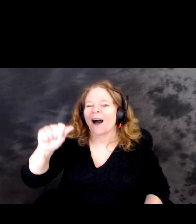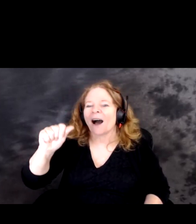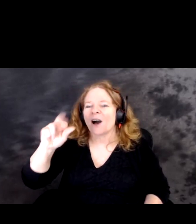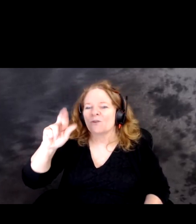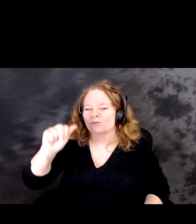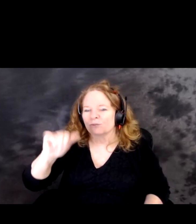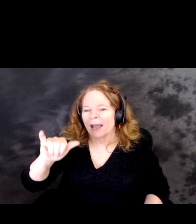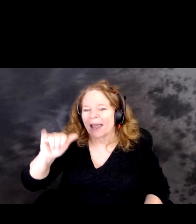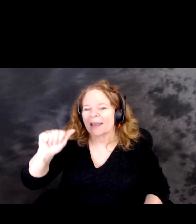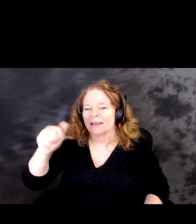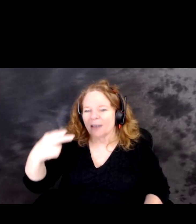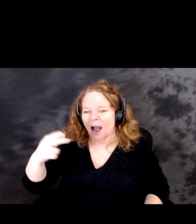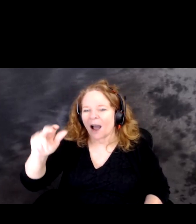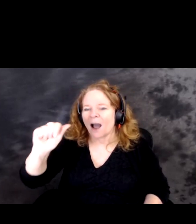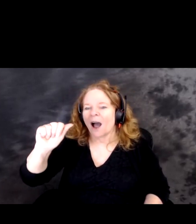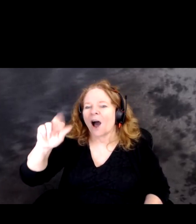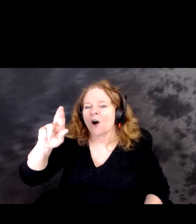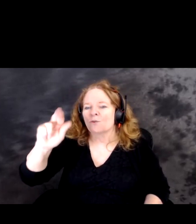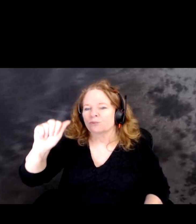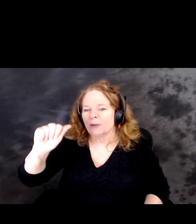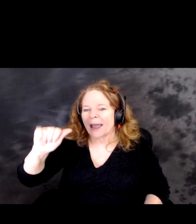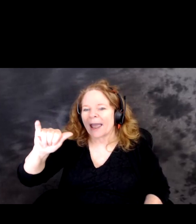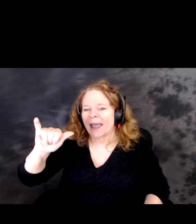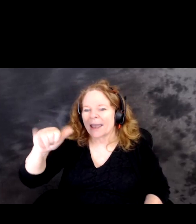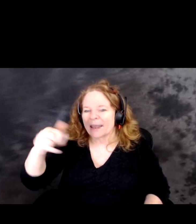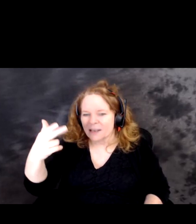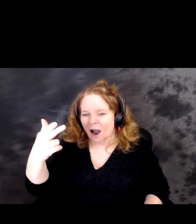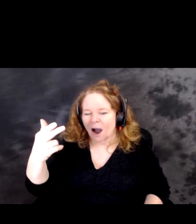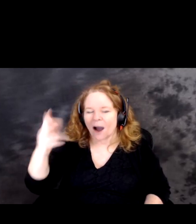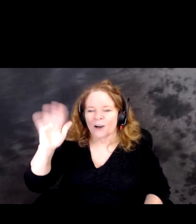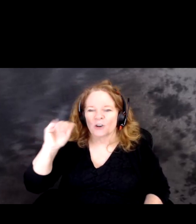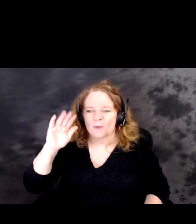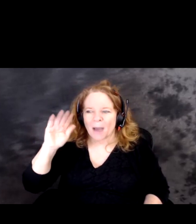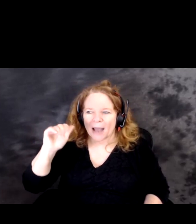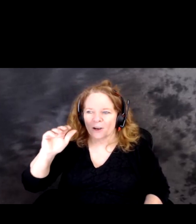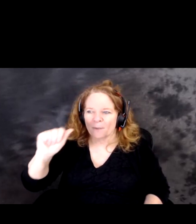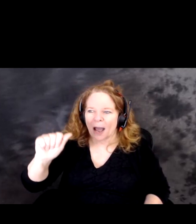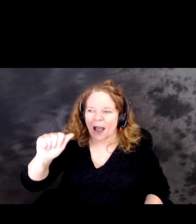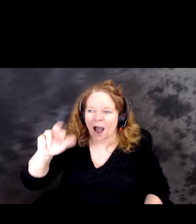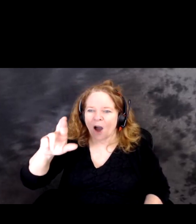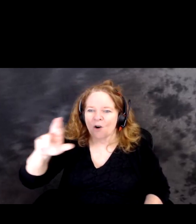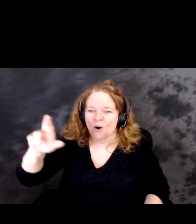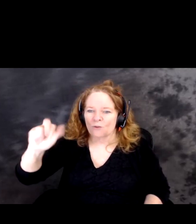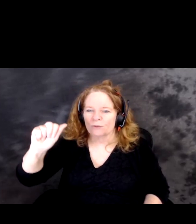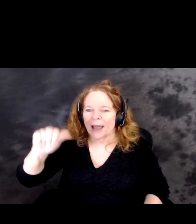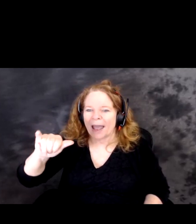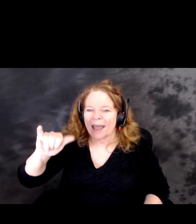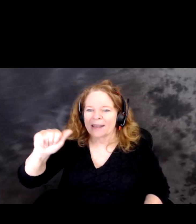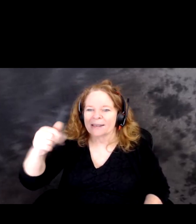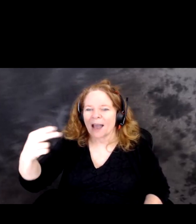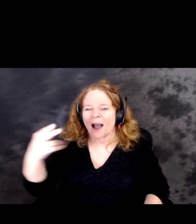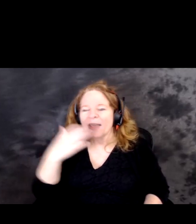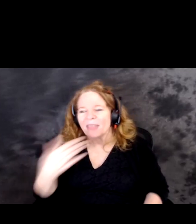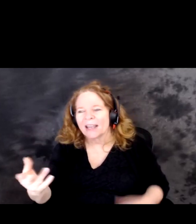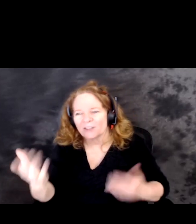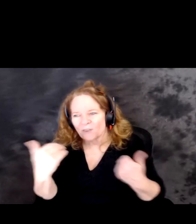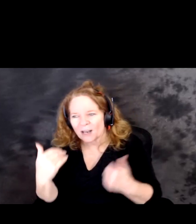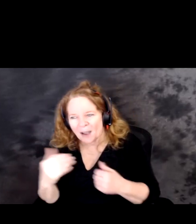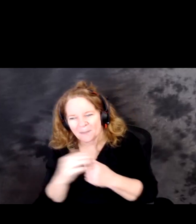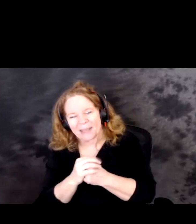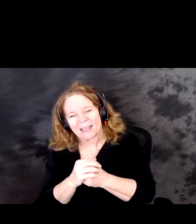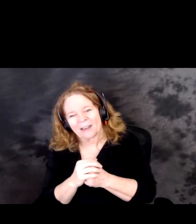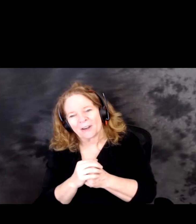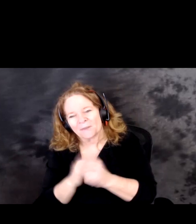Adiós, adiós, adiós, Araya, adiós, adiós, adiós, Araya, adiós, adiós, adiós, Araya. Gracias por estar aquí.